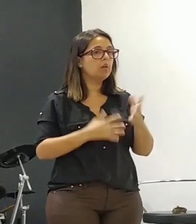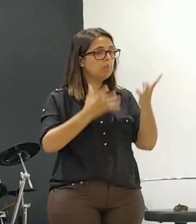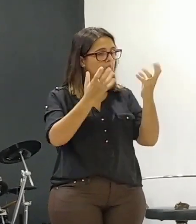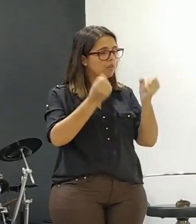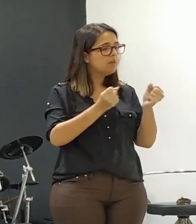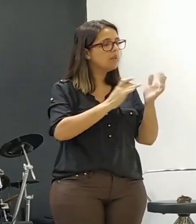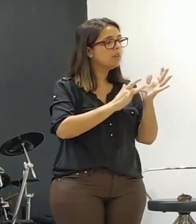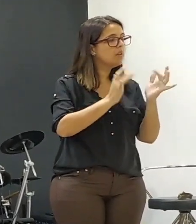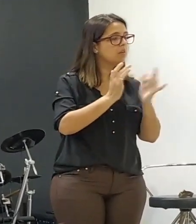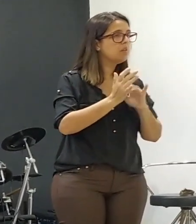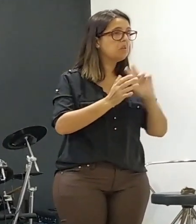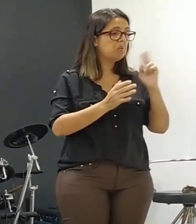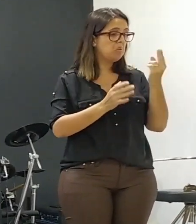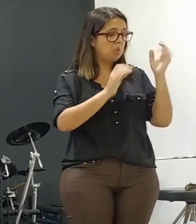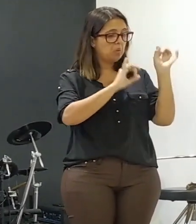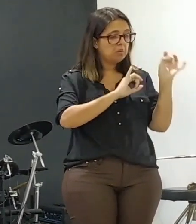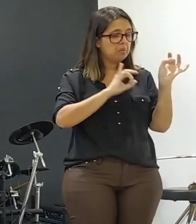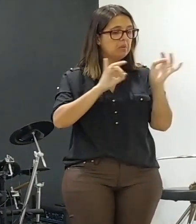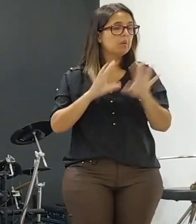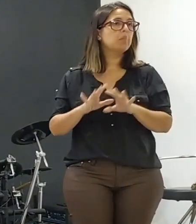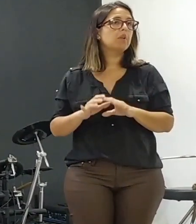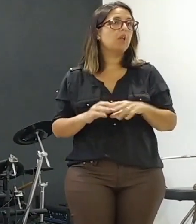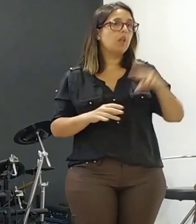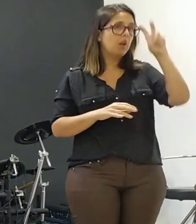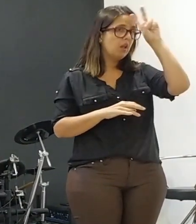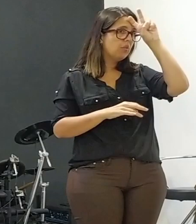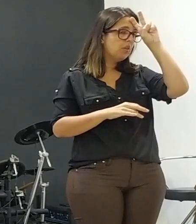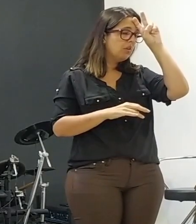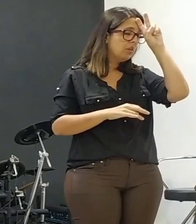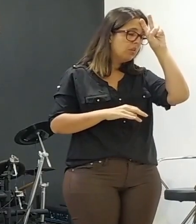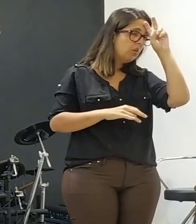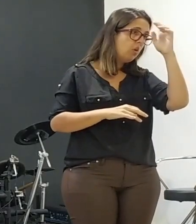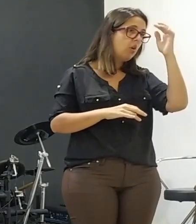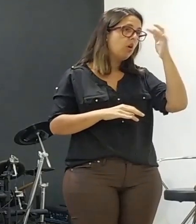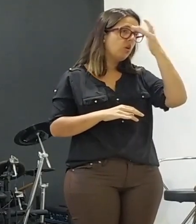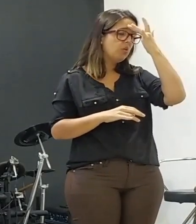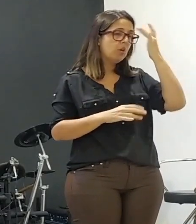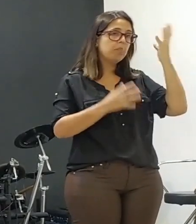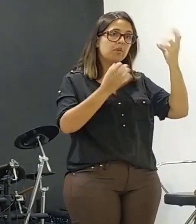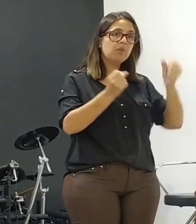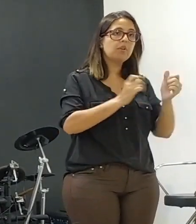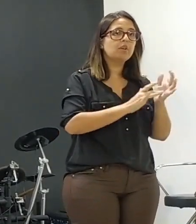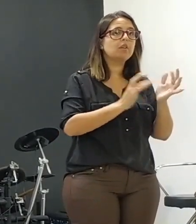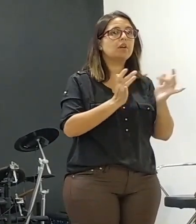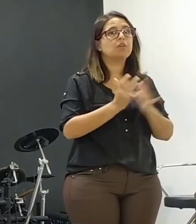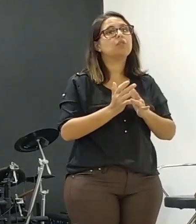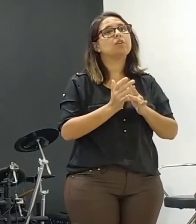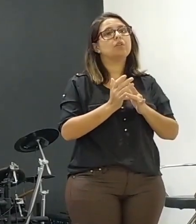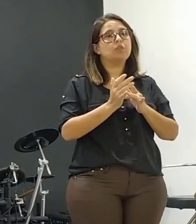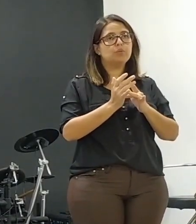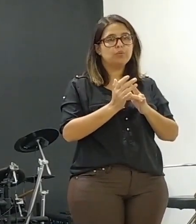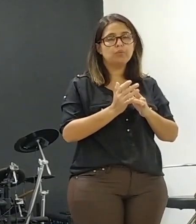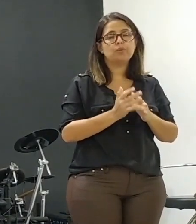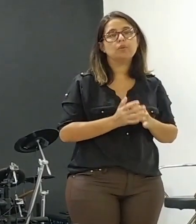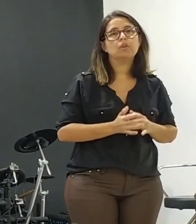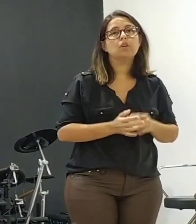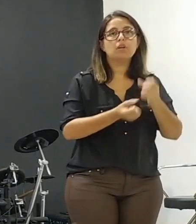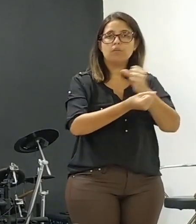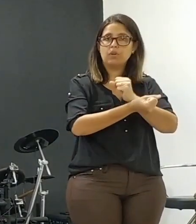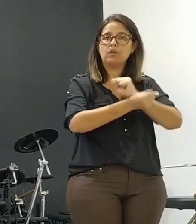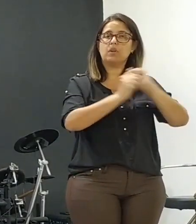Cordeiro. Mas lá no Egito, só aqueles que comeram do Cordeiro foi aqueles que foram libertos. Só aqueles que